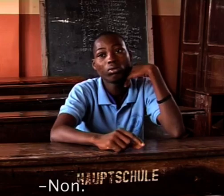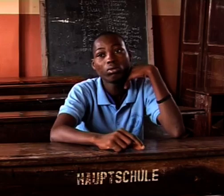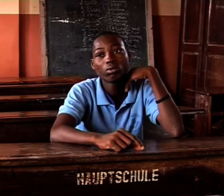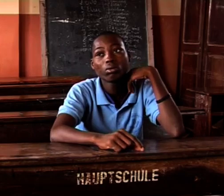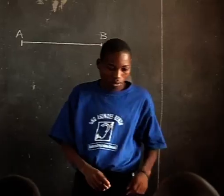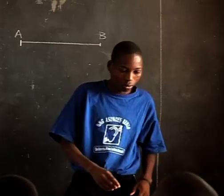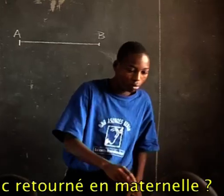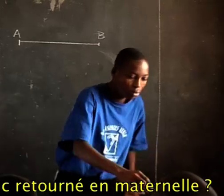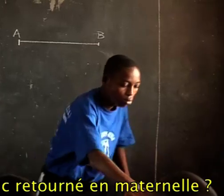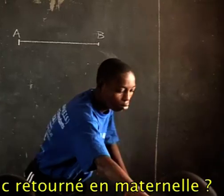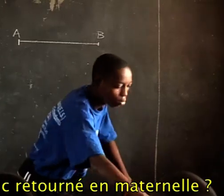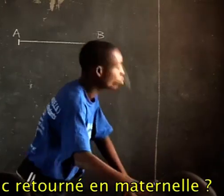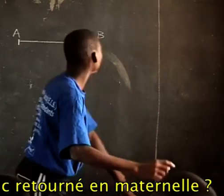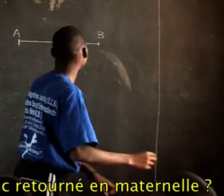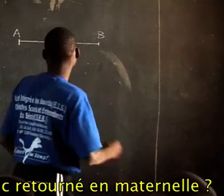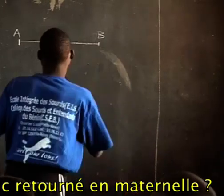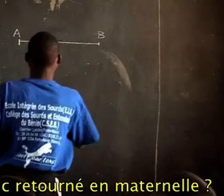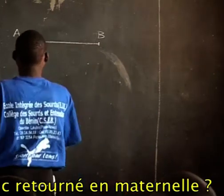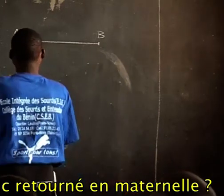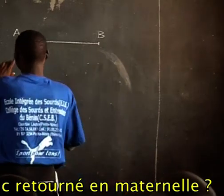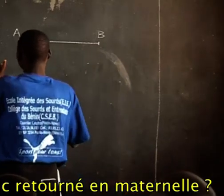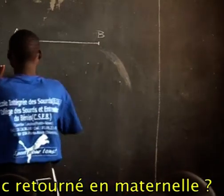des signes. Comment as-tu appris? Tu es retourné avec les petits?